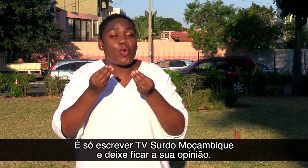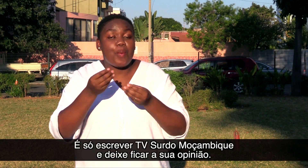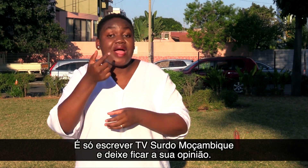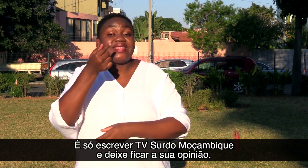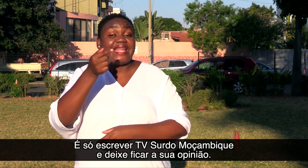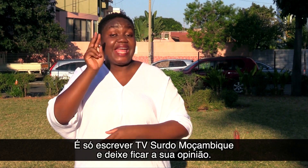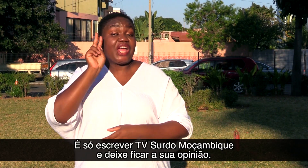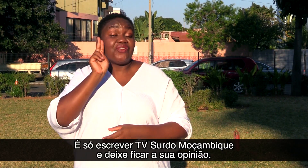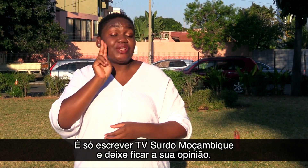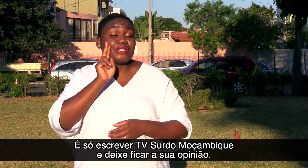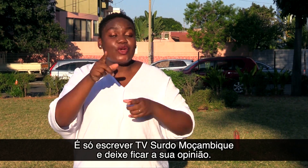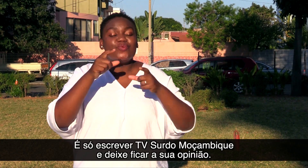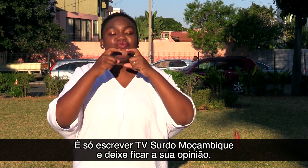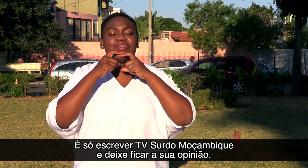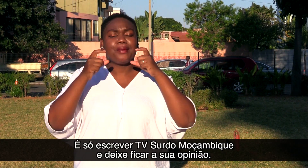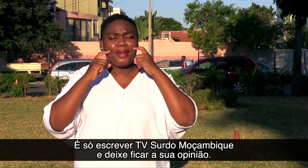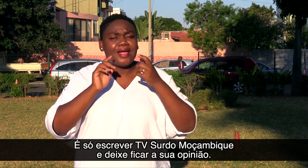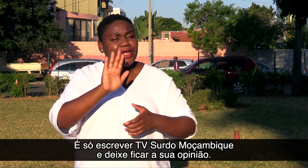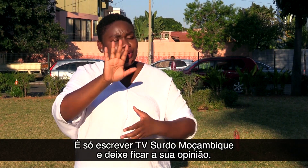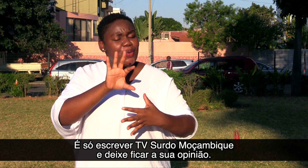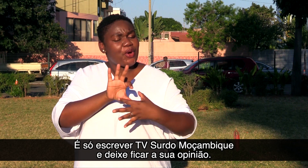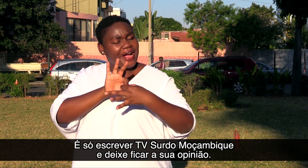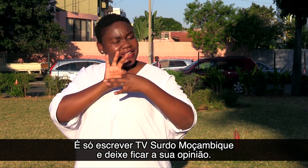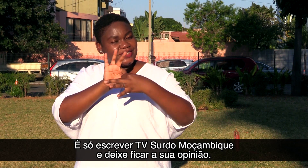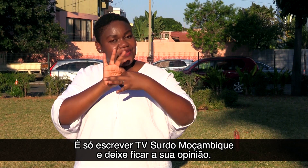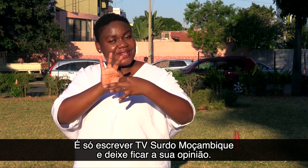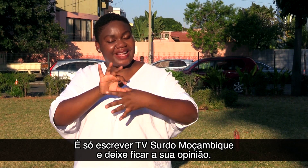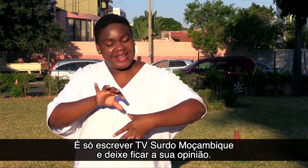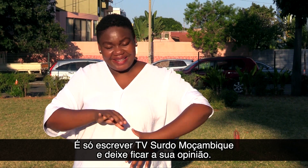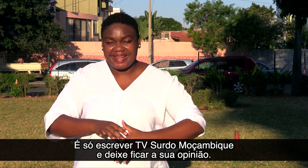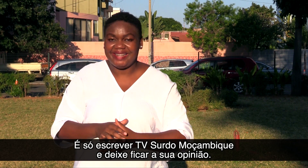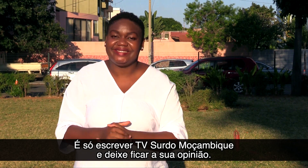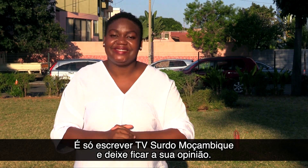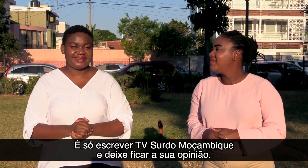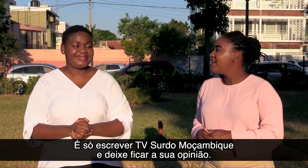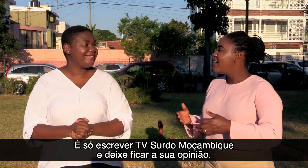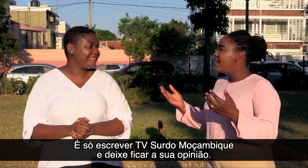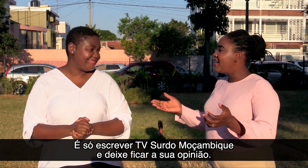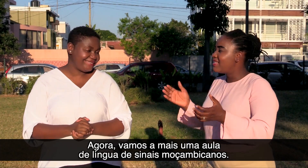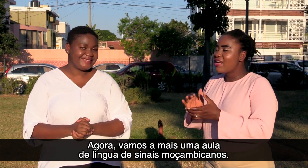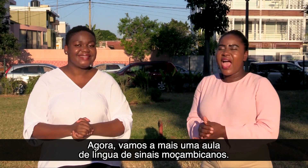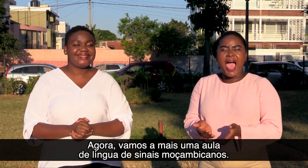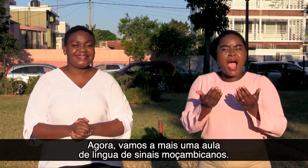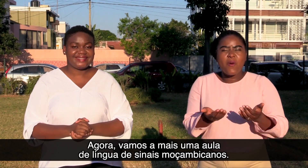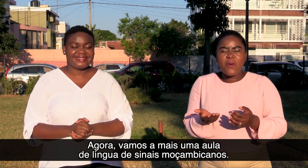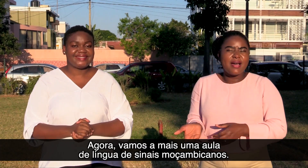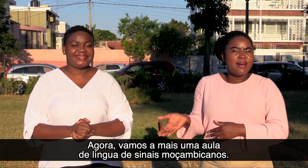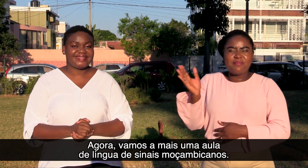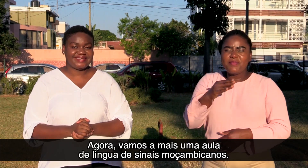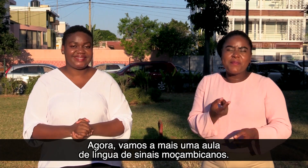tratado de forma sigilosa e com tratamento específico com as pessoas somente envolventes neste processo.